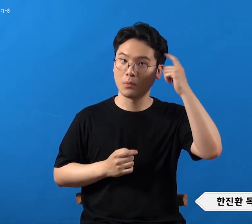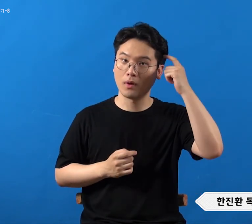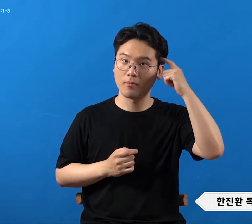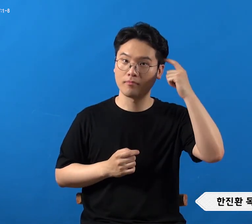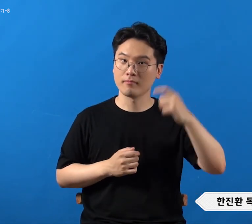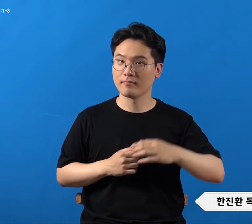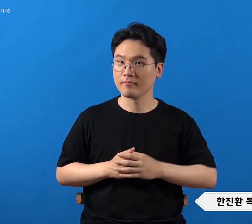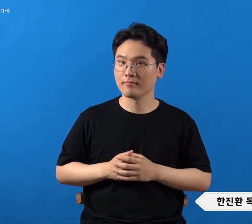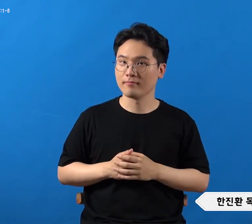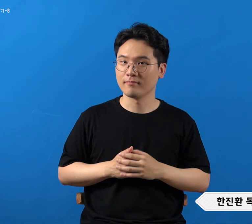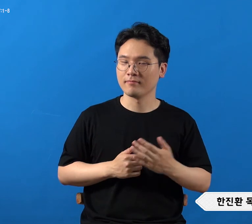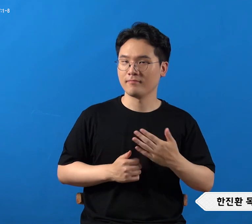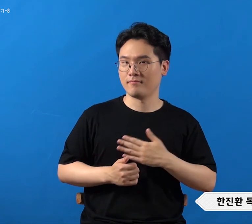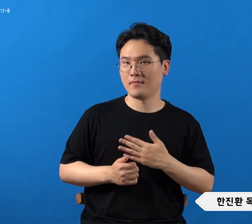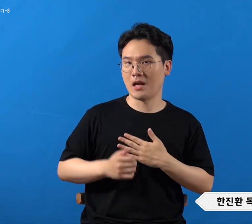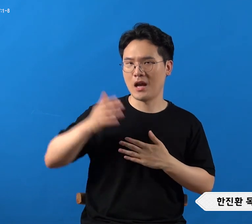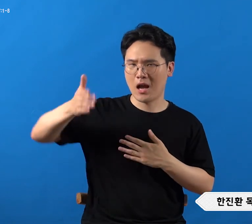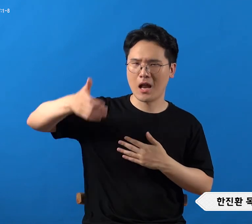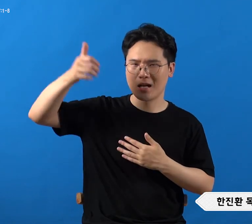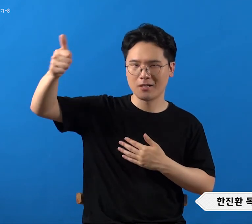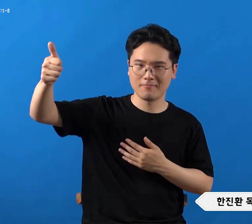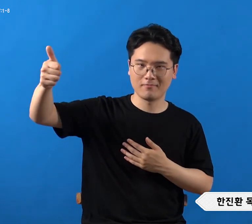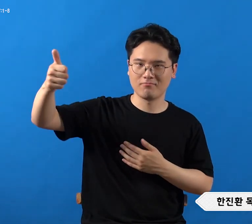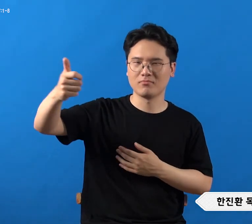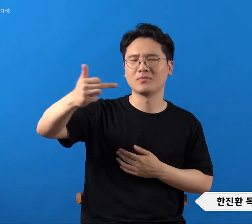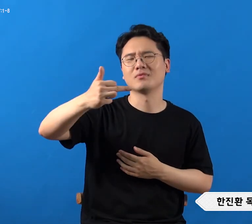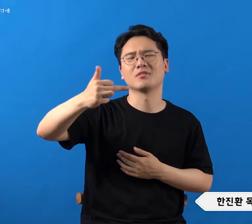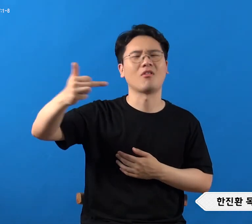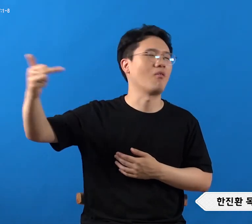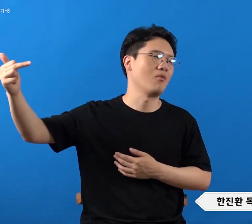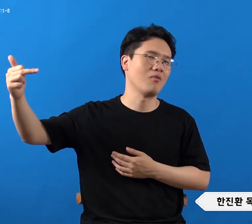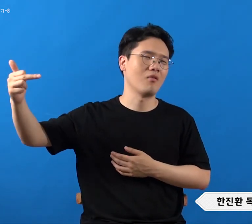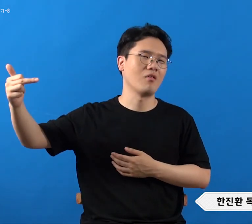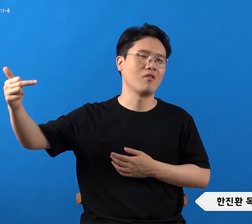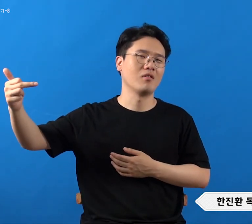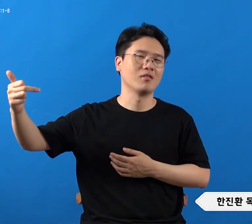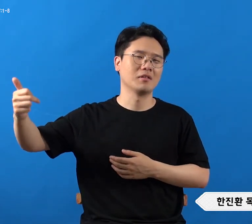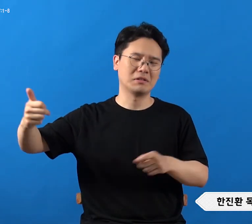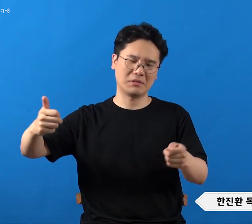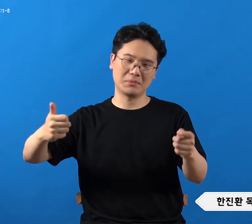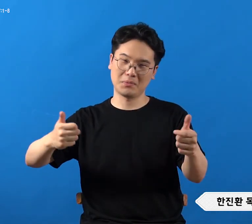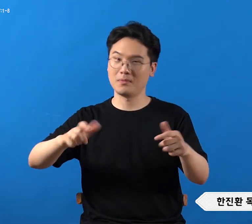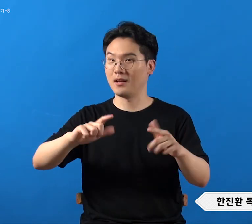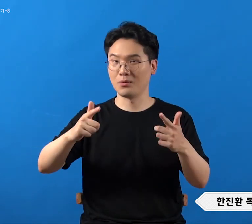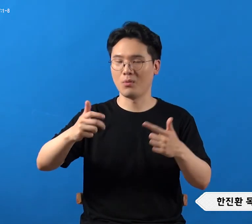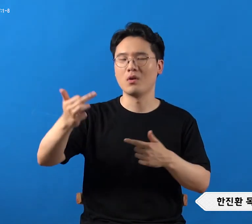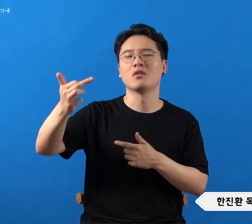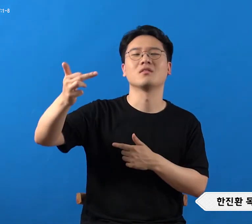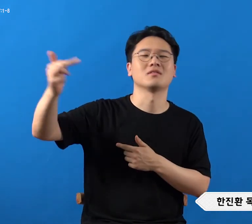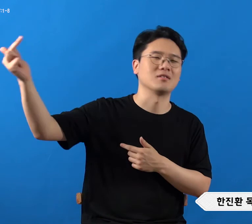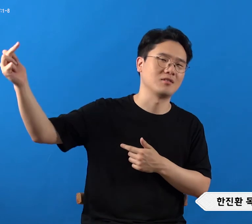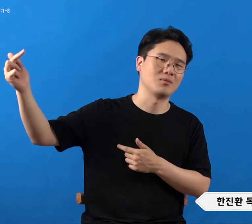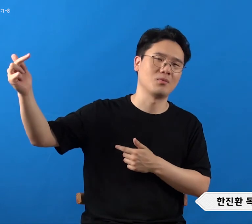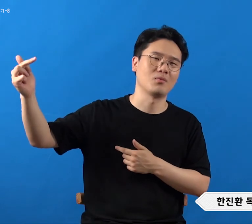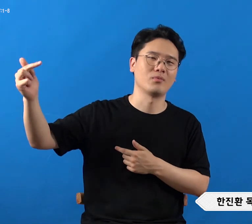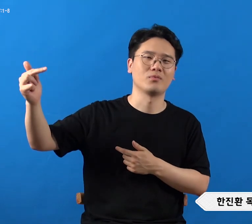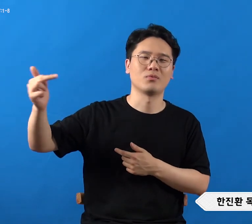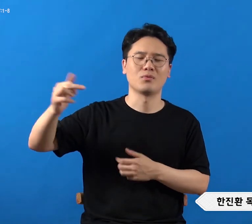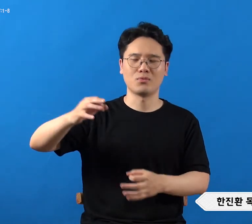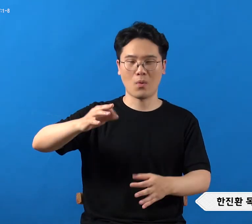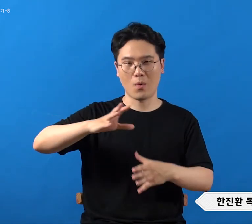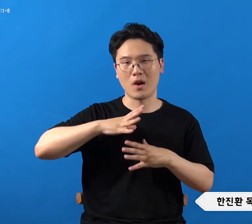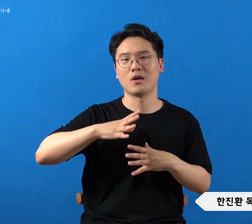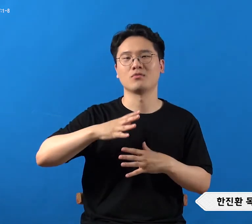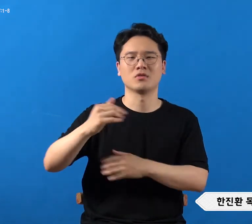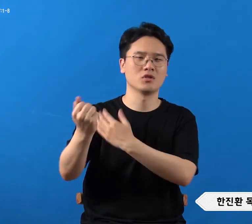My God is too big. too small이 아니고 too big. 우리 하나님 너무나도 크고